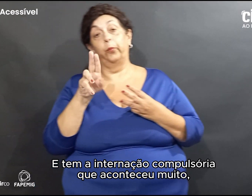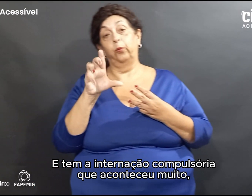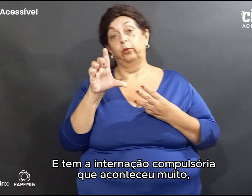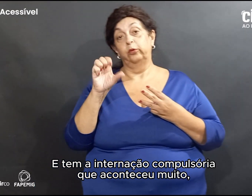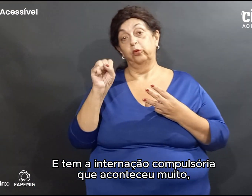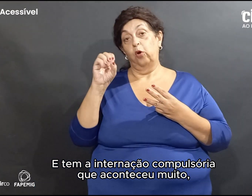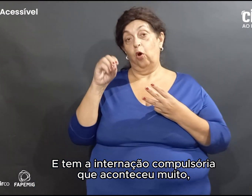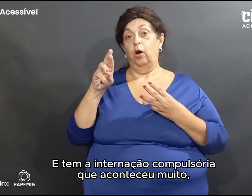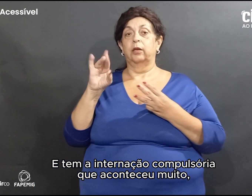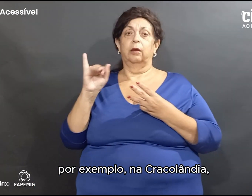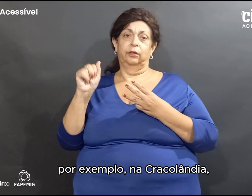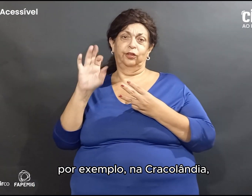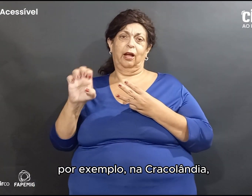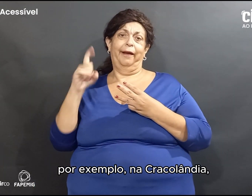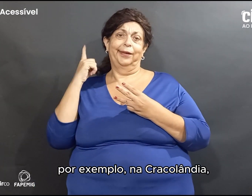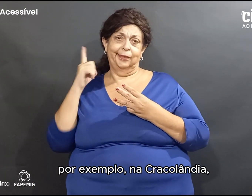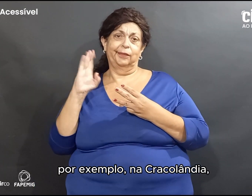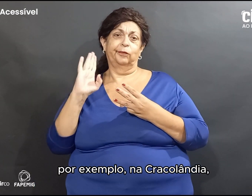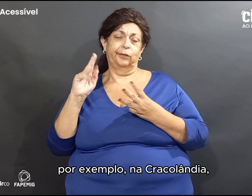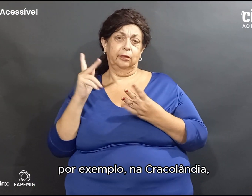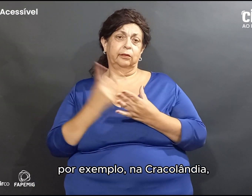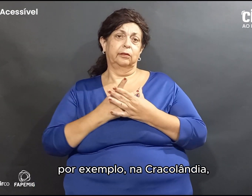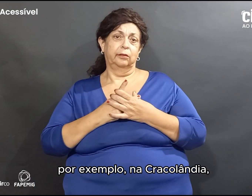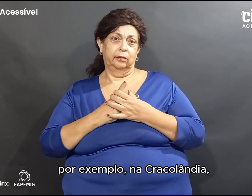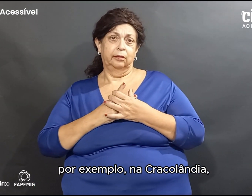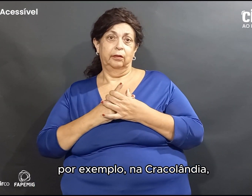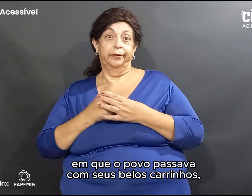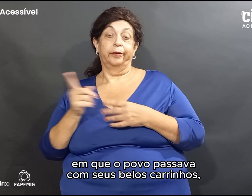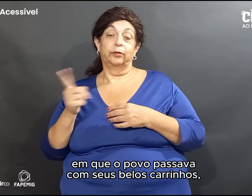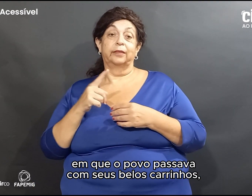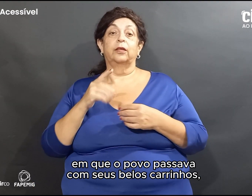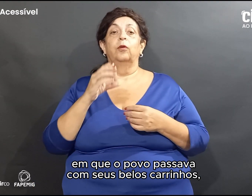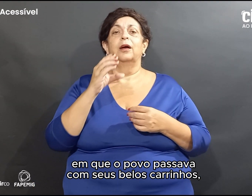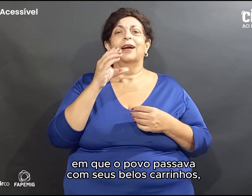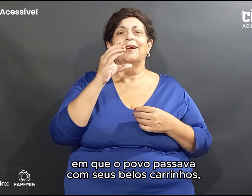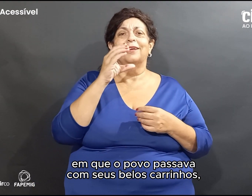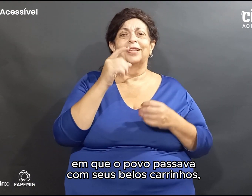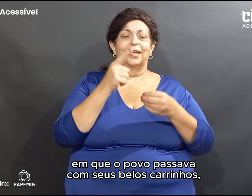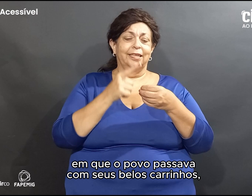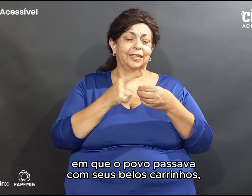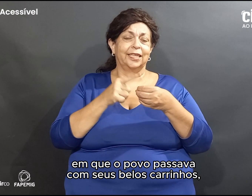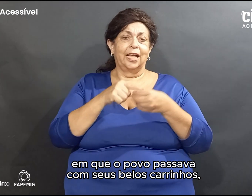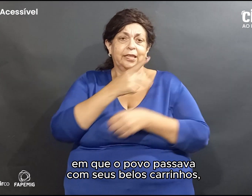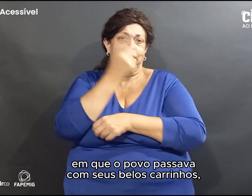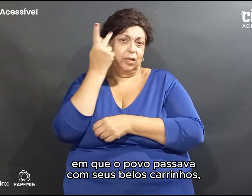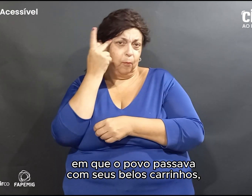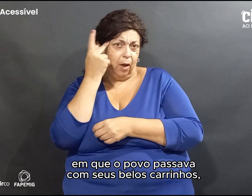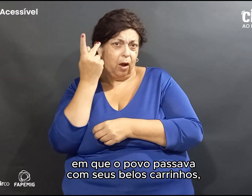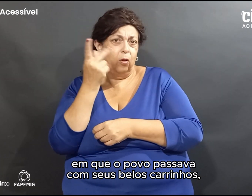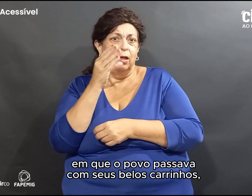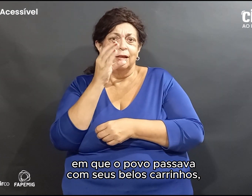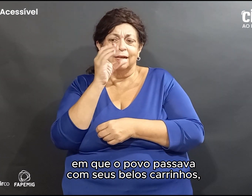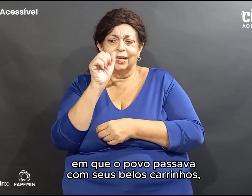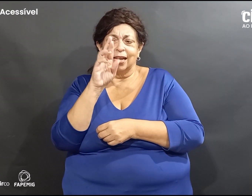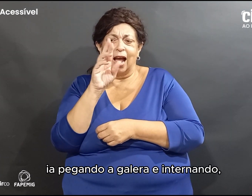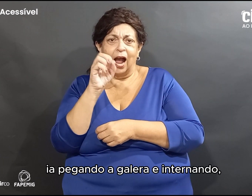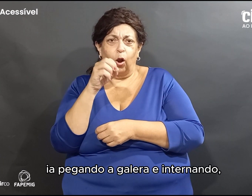aconteceu muito, né? Por exemplo, na Cracolândia, né? Que o povo passava com com seus belos carrinhos, ia pegando